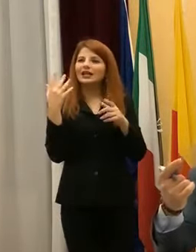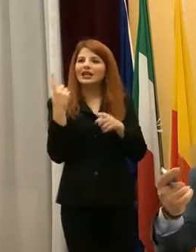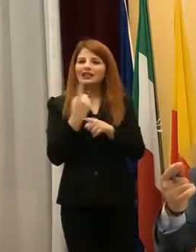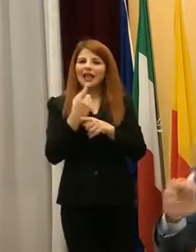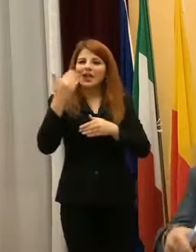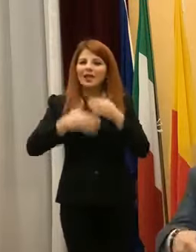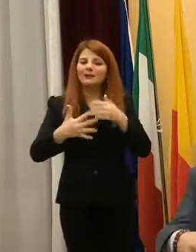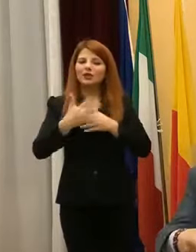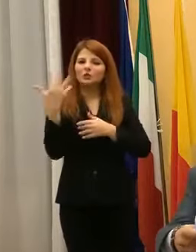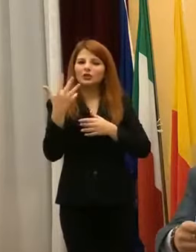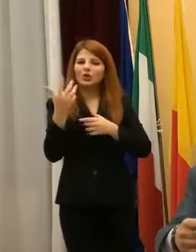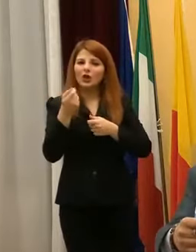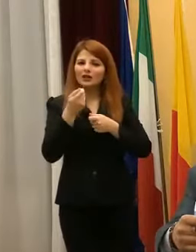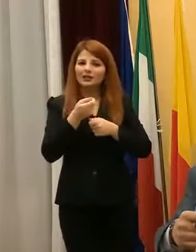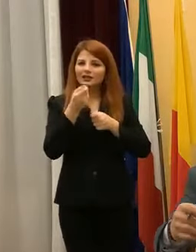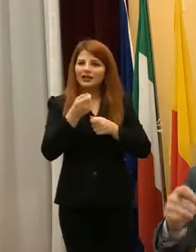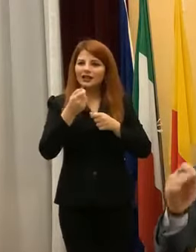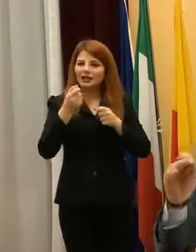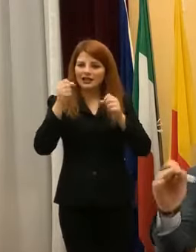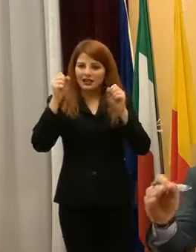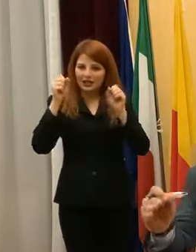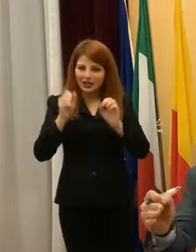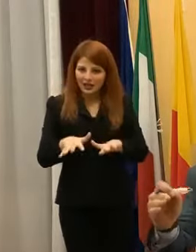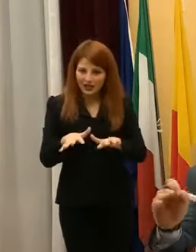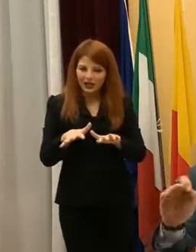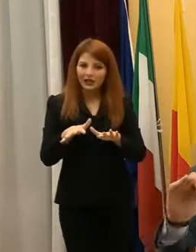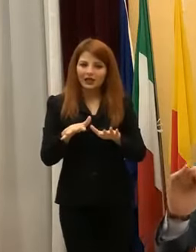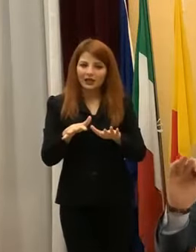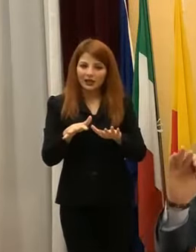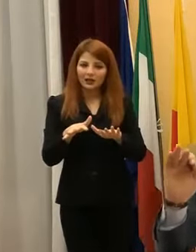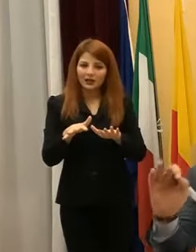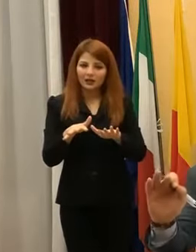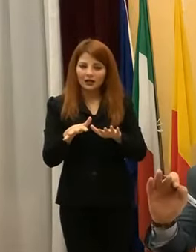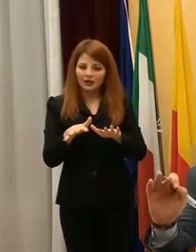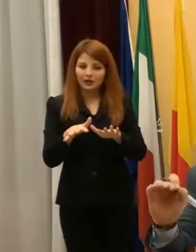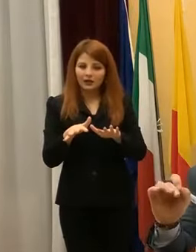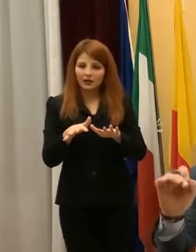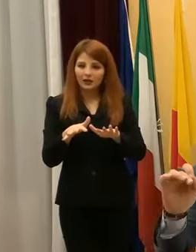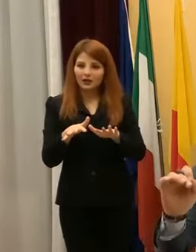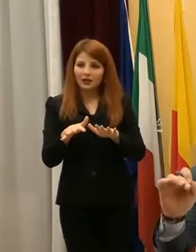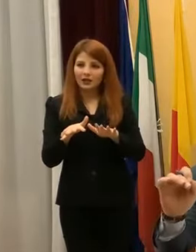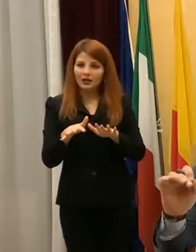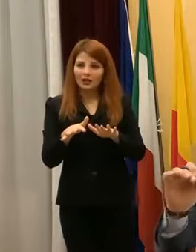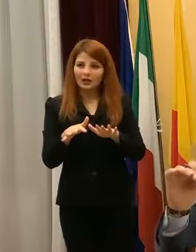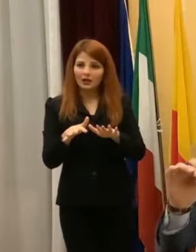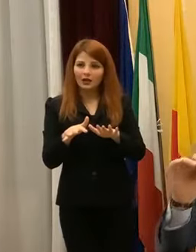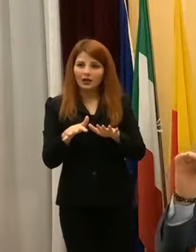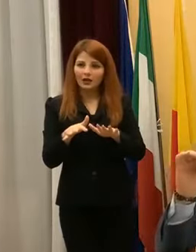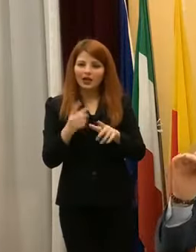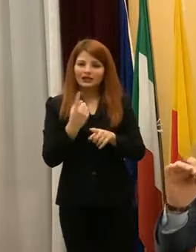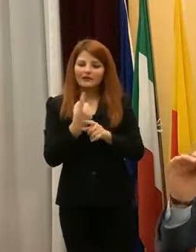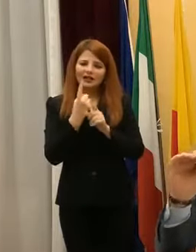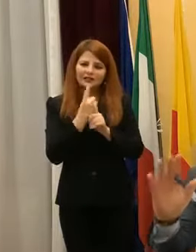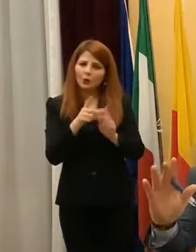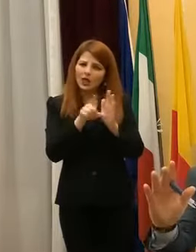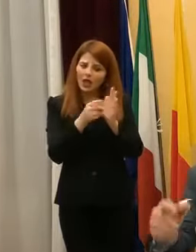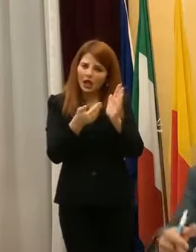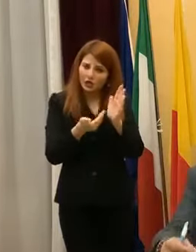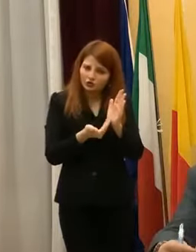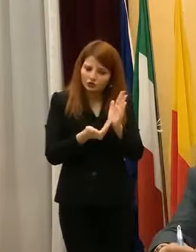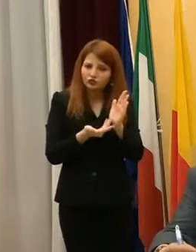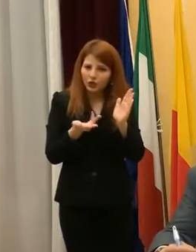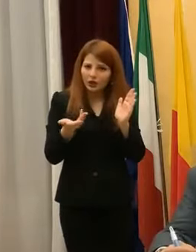assolutamente confliggente con le previsioni di legge e come tale indebita. In uno all'avvertenza che